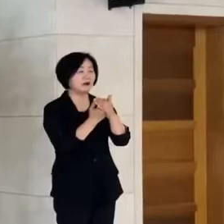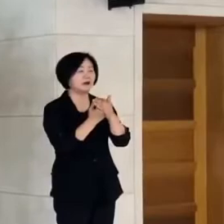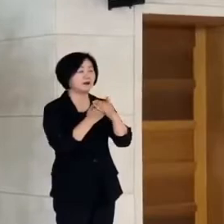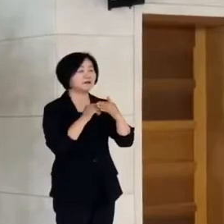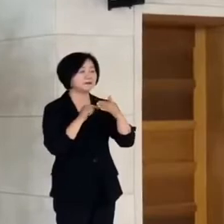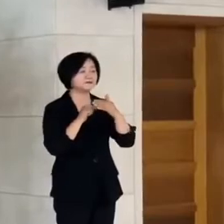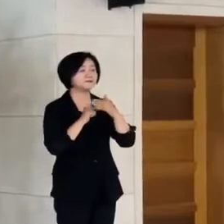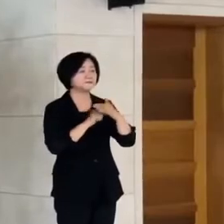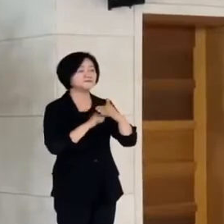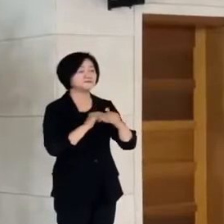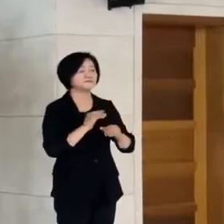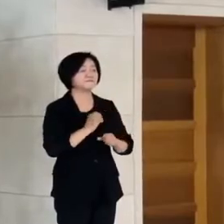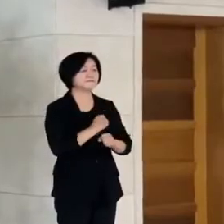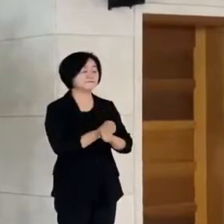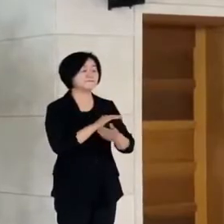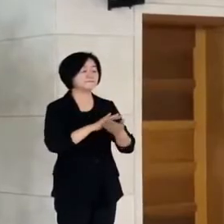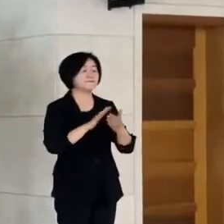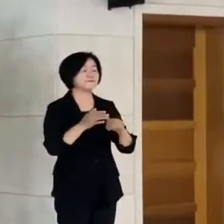것입니다.